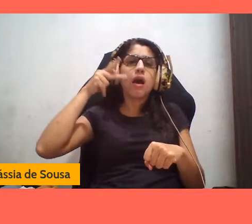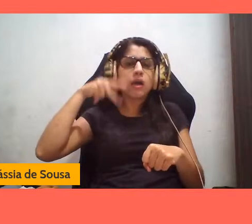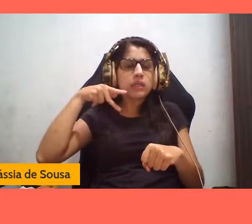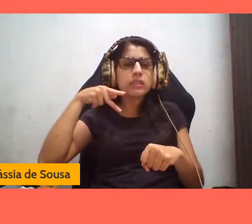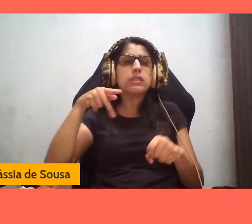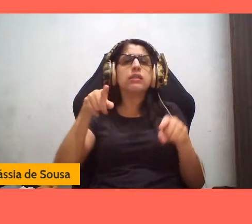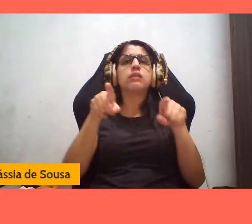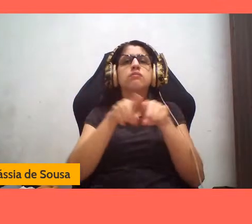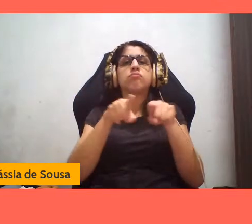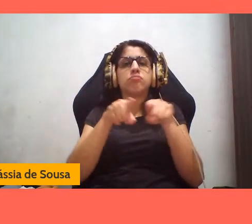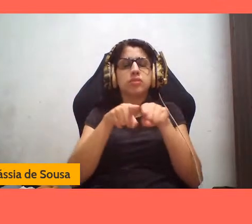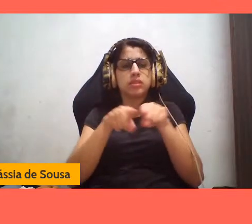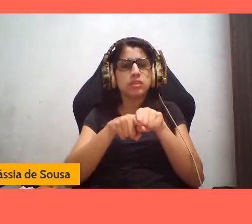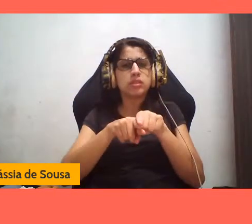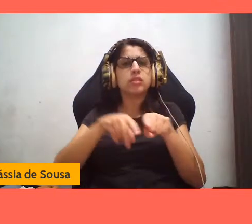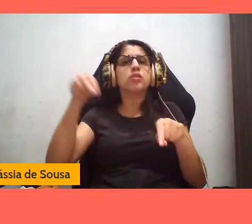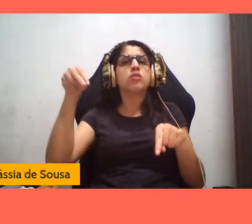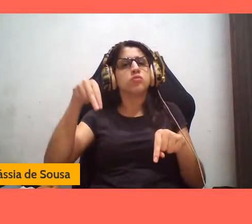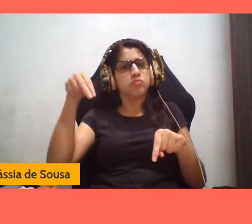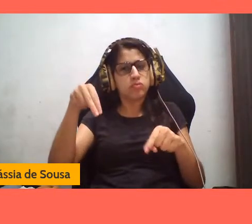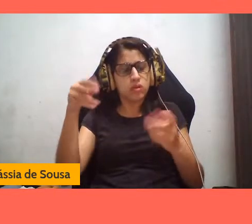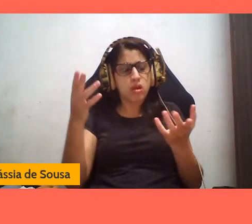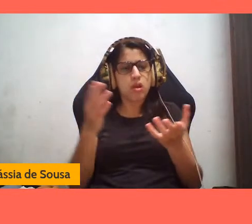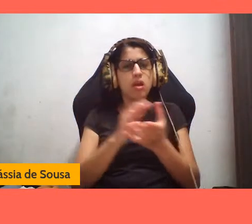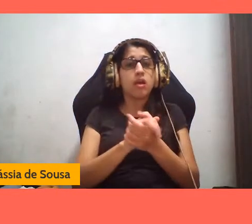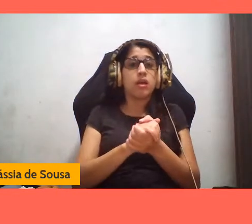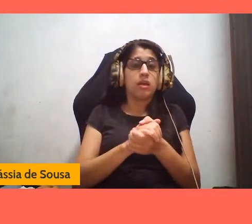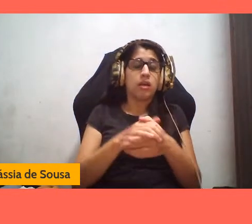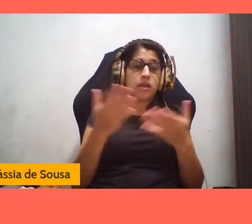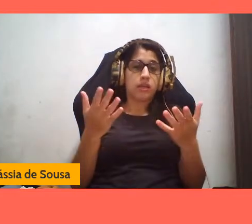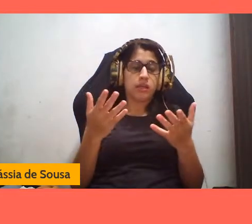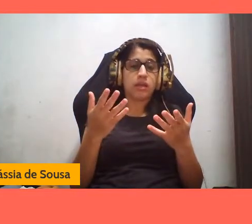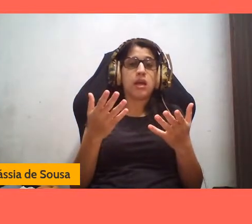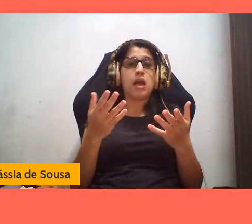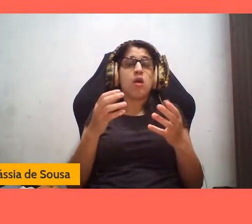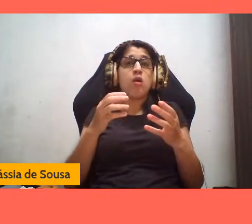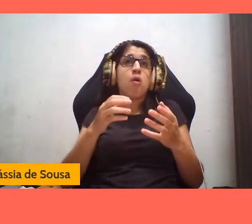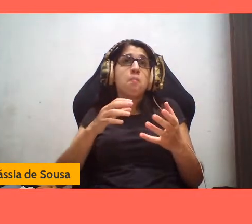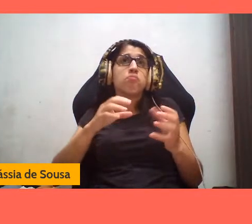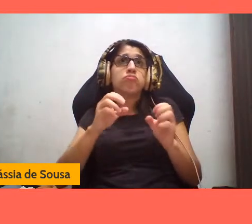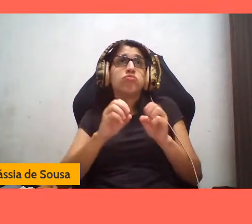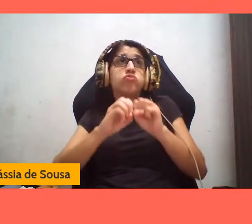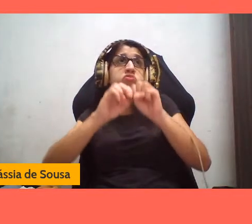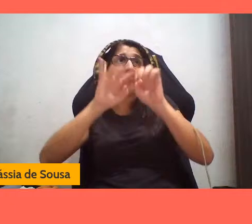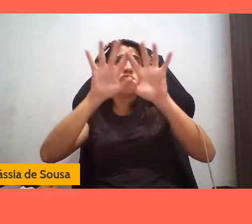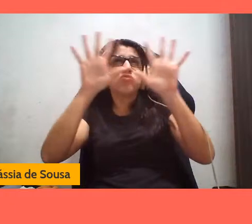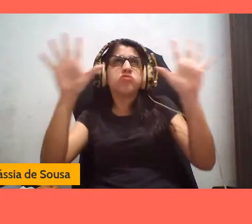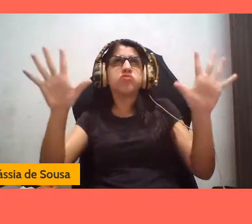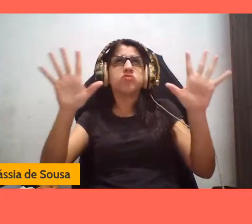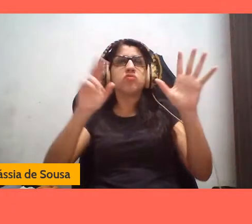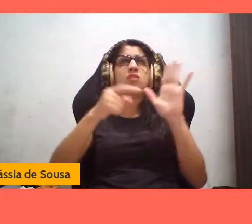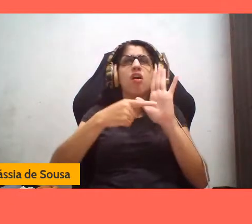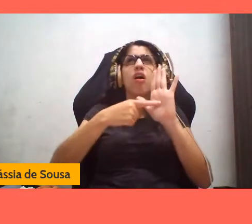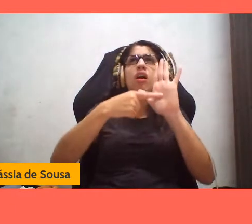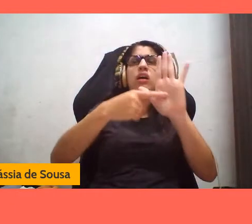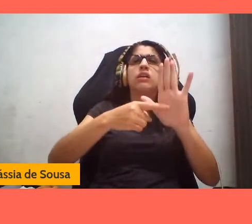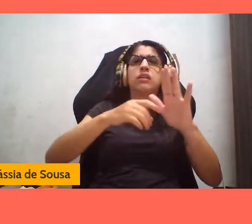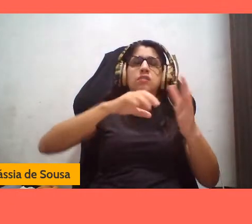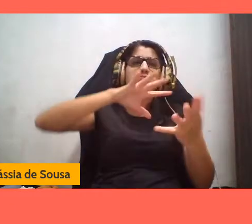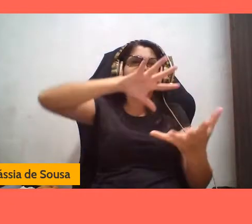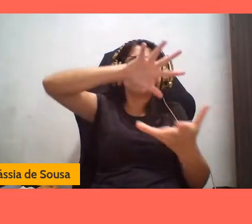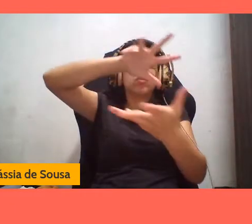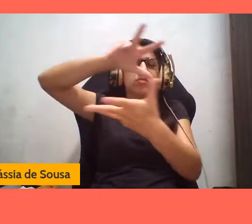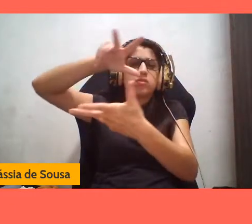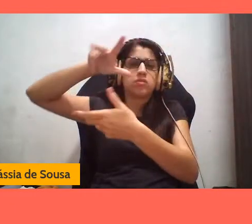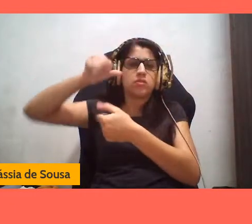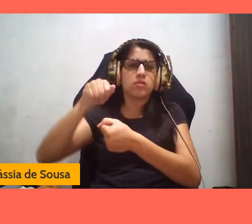uma universidade que se ia projetando em nível nacional e internacional com a geração